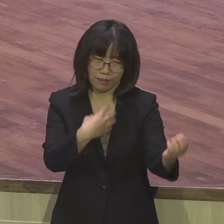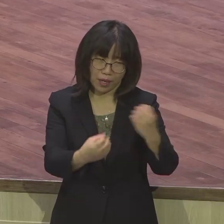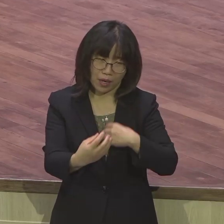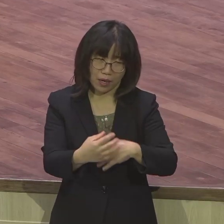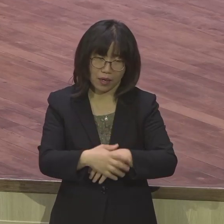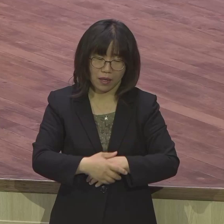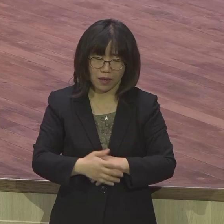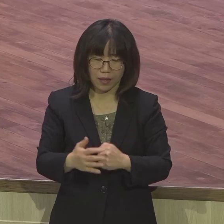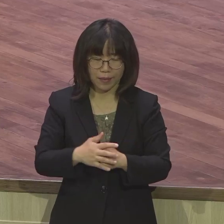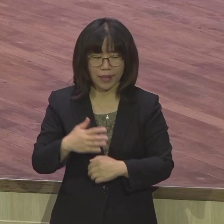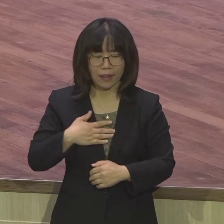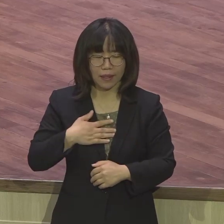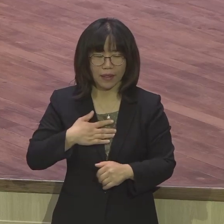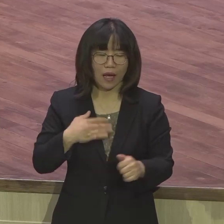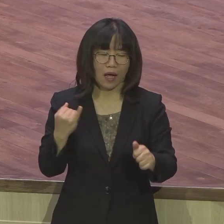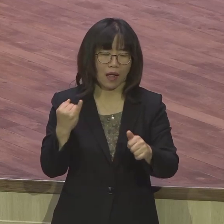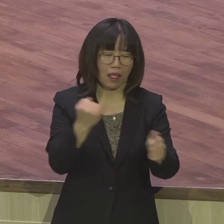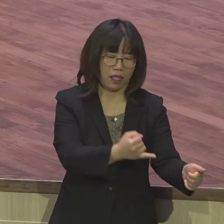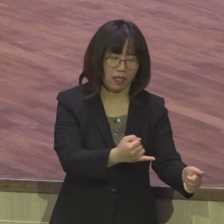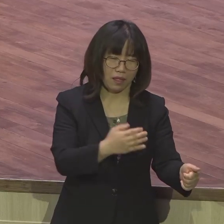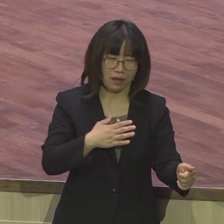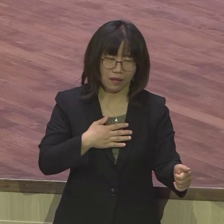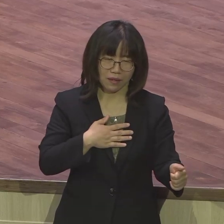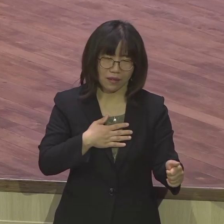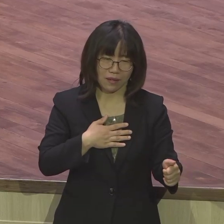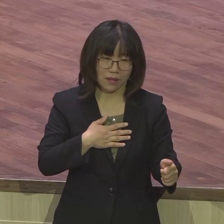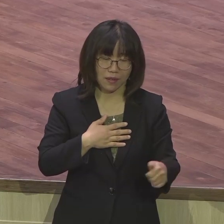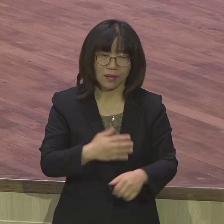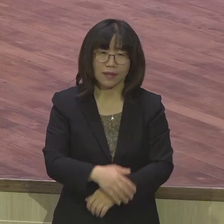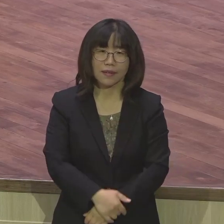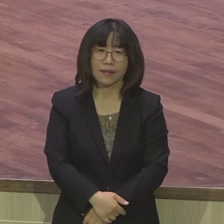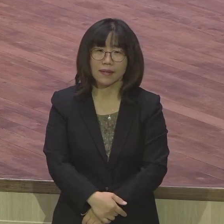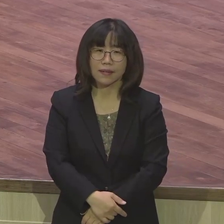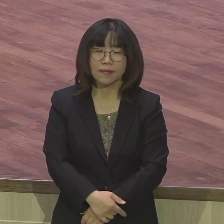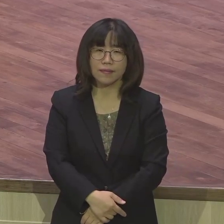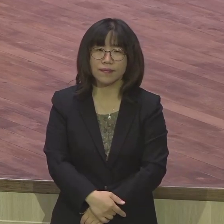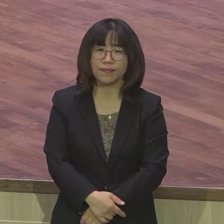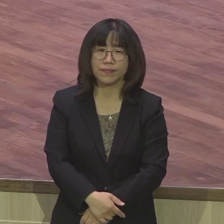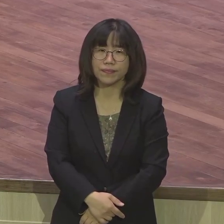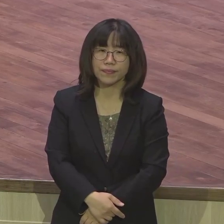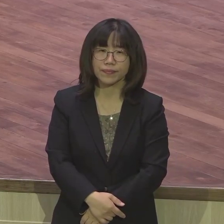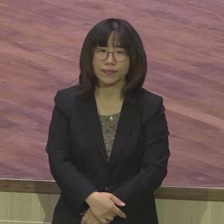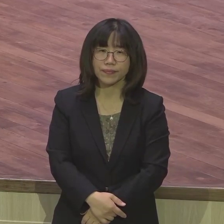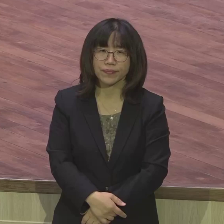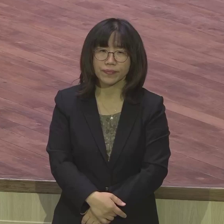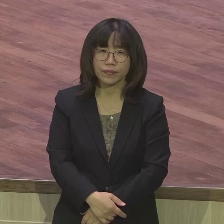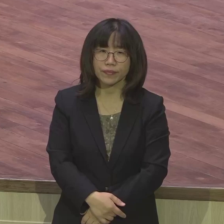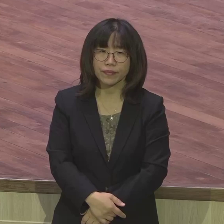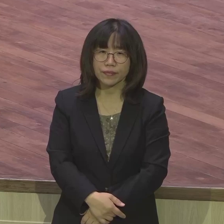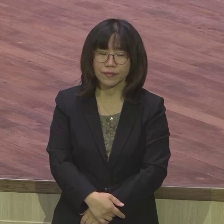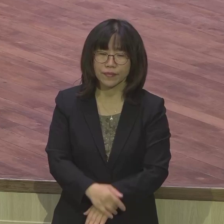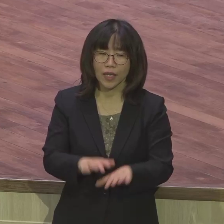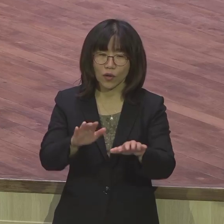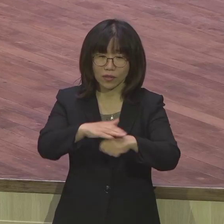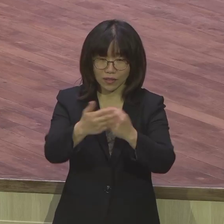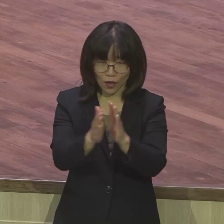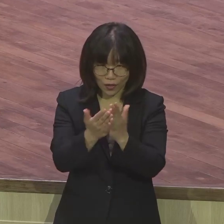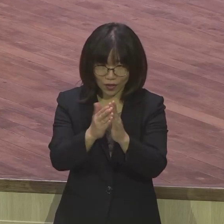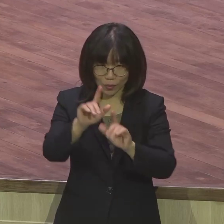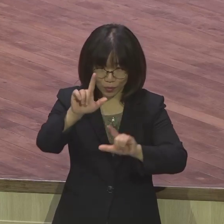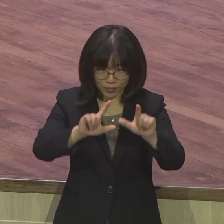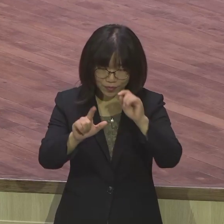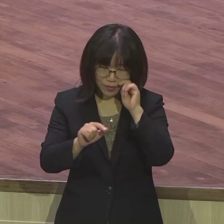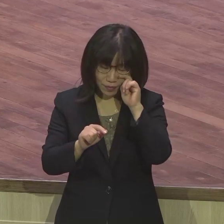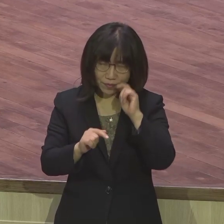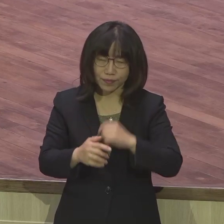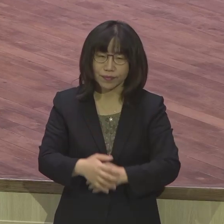내가 졌다고 졌단 말은 안 하죠. 자존심이 있어가지고 안 다닌다는 거죠. 자 오늘 본문에 보면 이